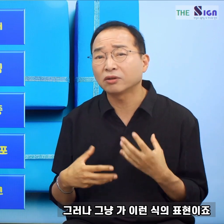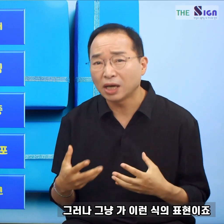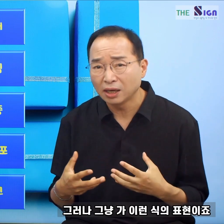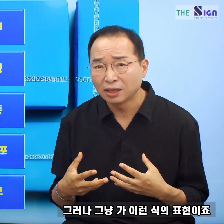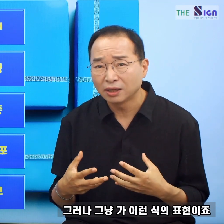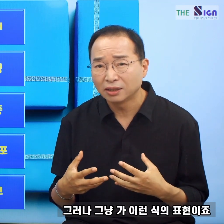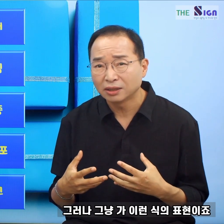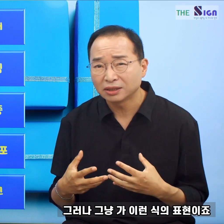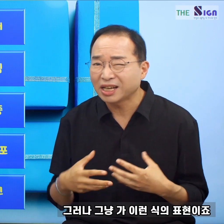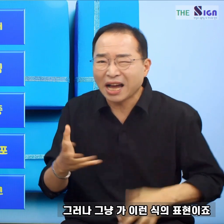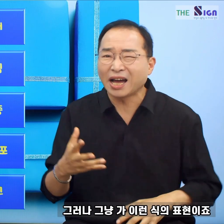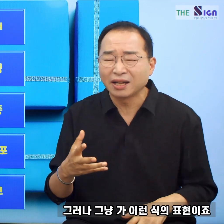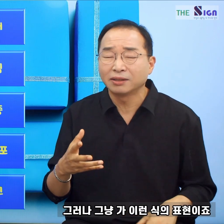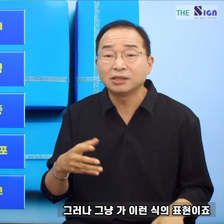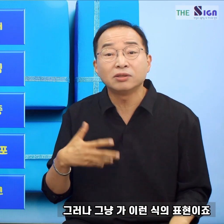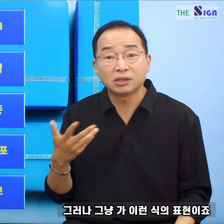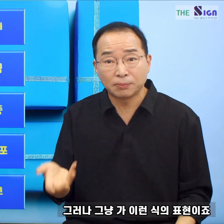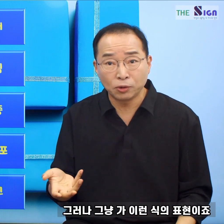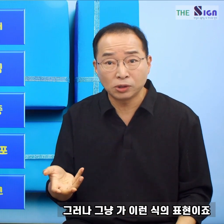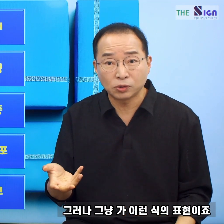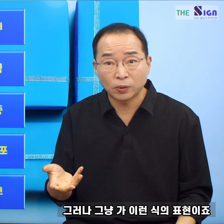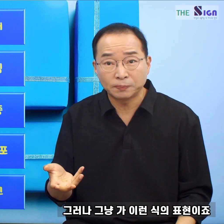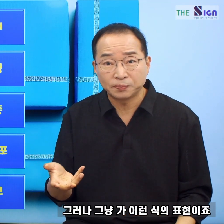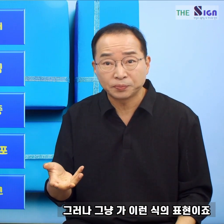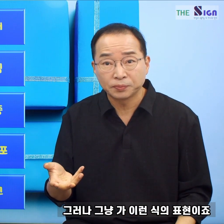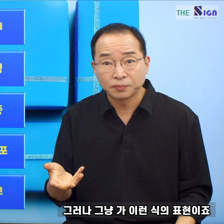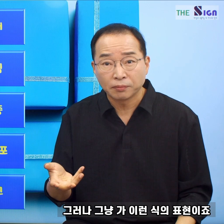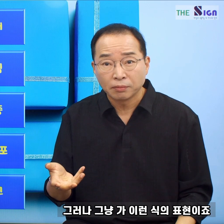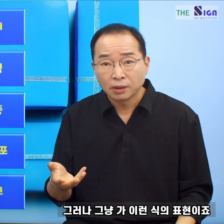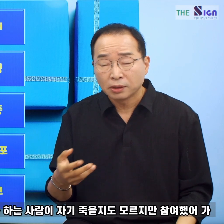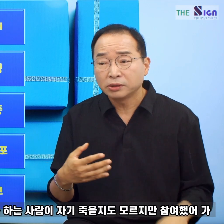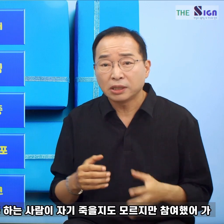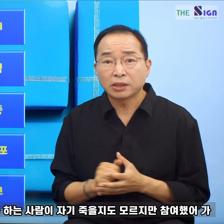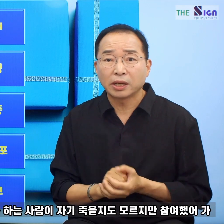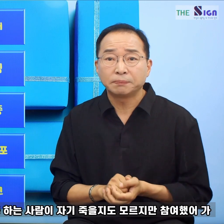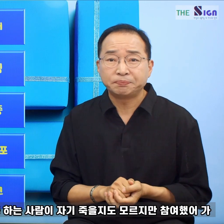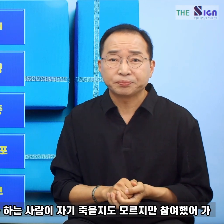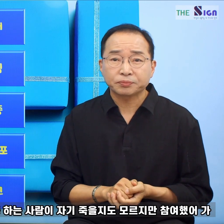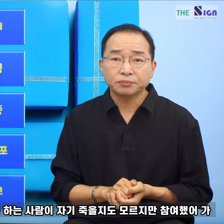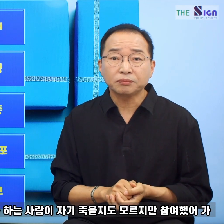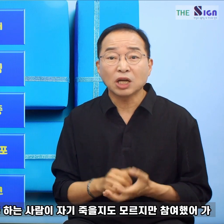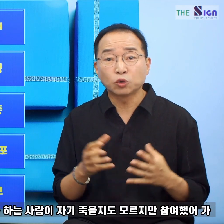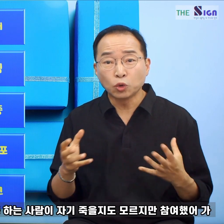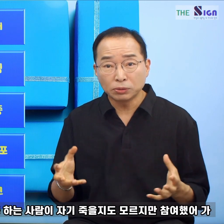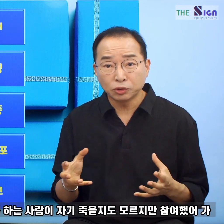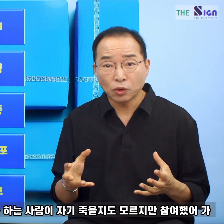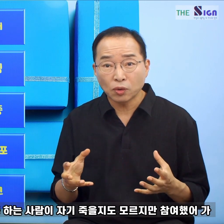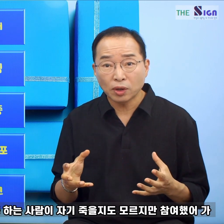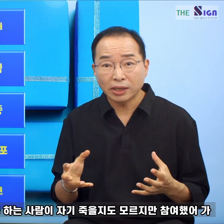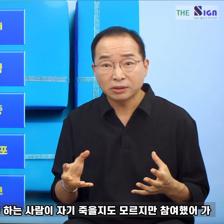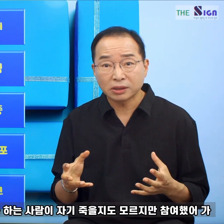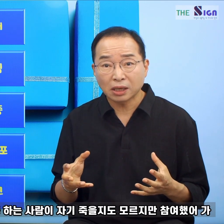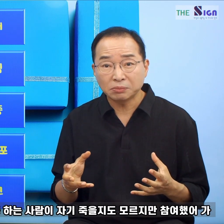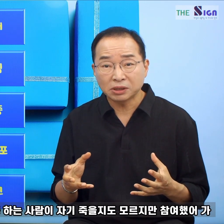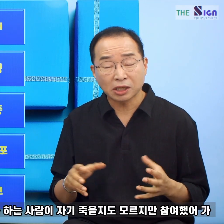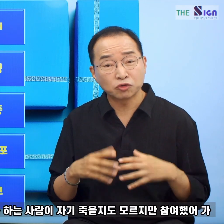그러나 그냥 가. 이런 식의 표현이죠. 그리고 옛날에 독립운동 하는 사람이 자기